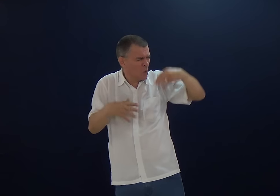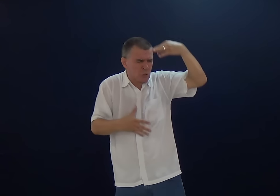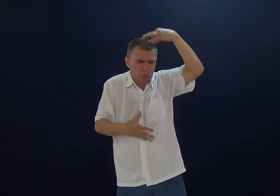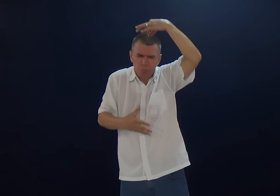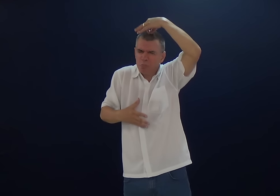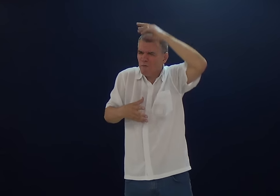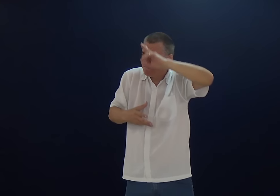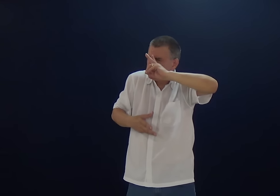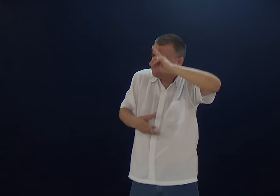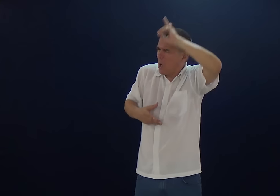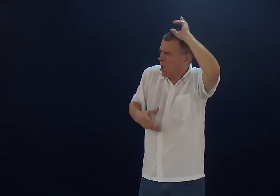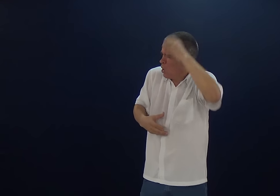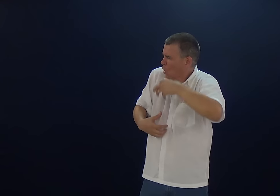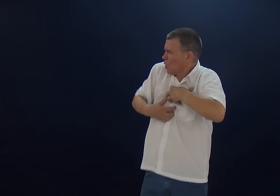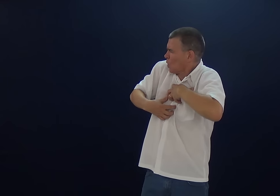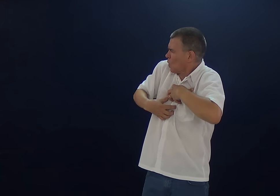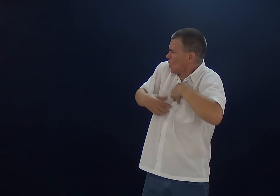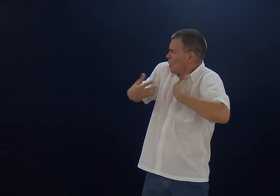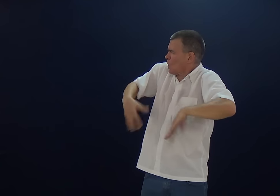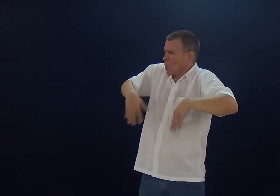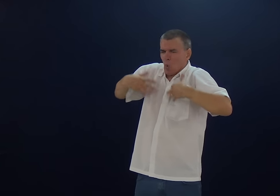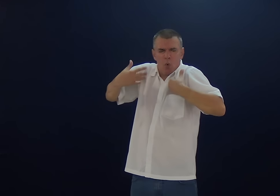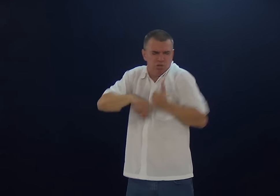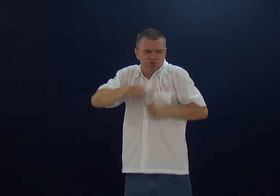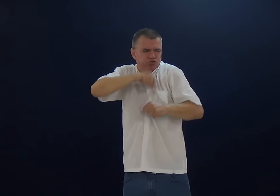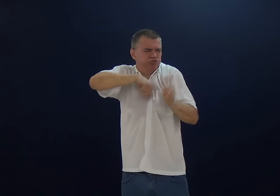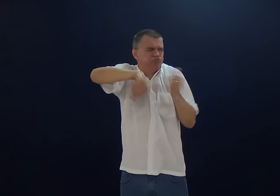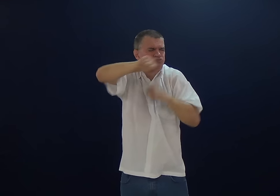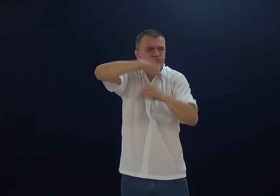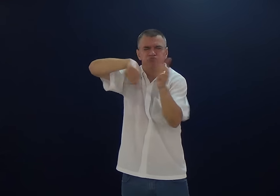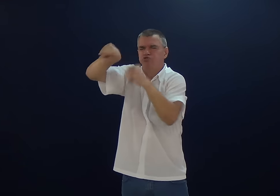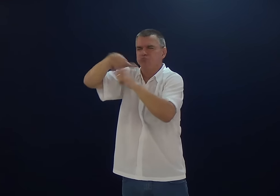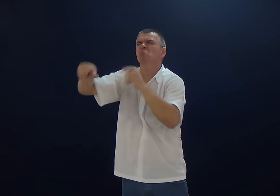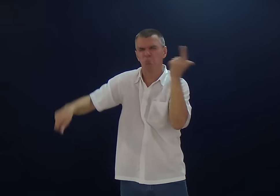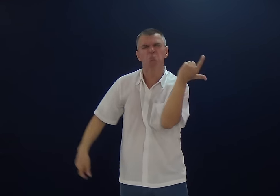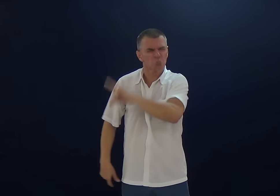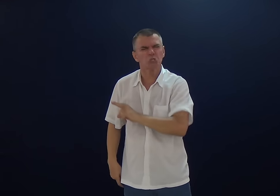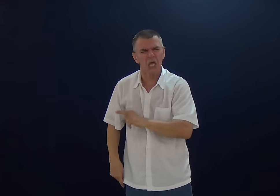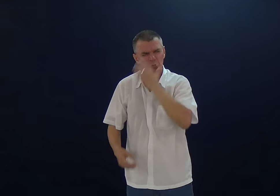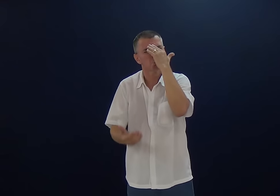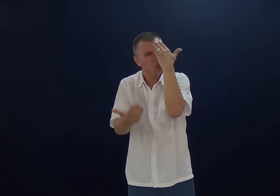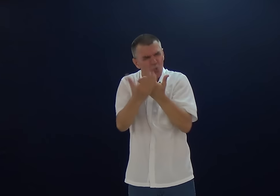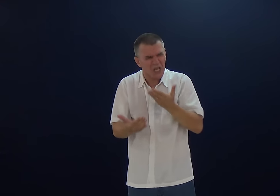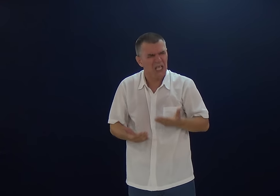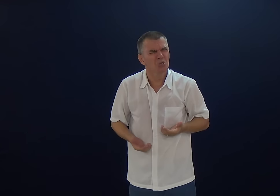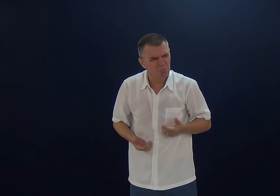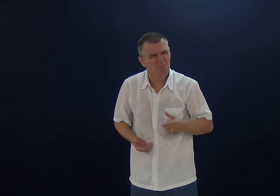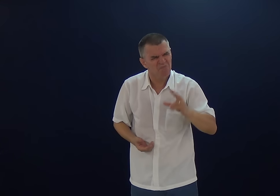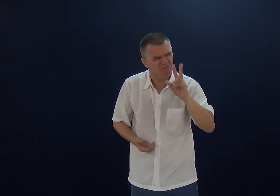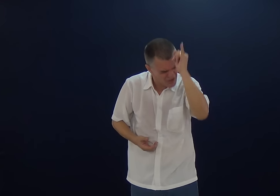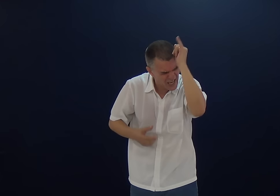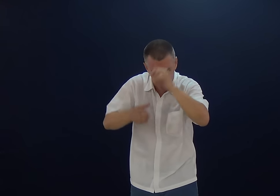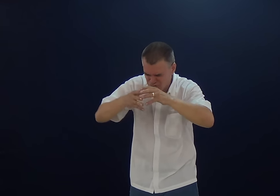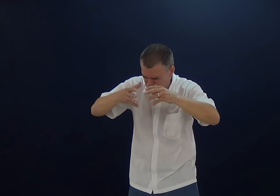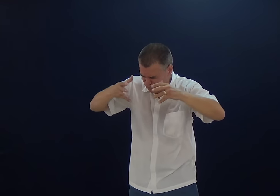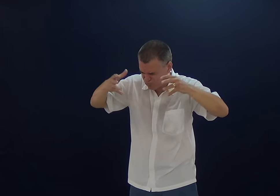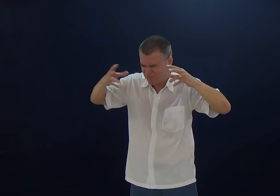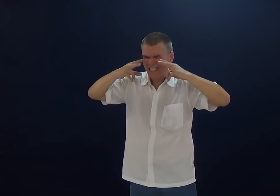prática o como nós somos obedientes ao Senhor e a tua palavra a verdade eu tenho certeza que se vivermos